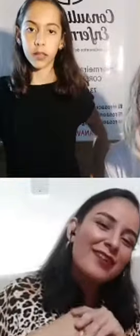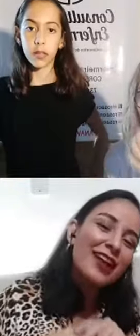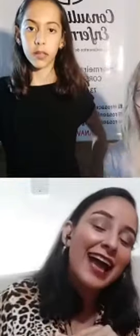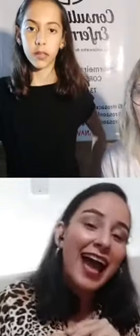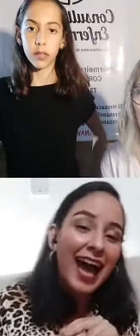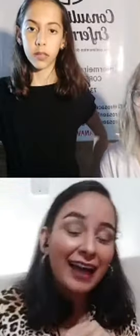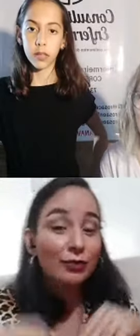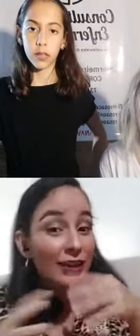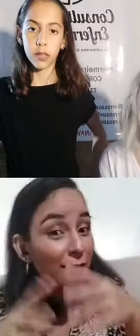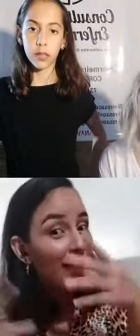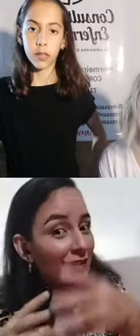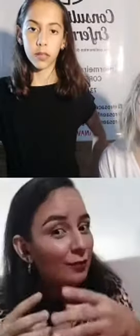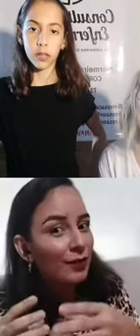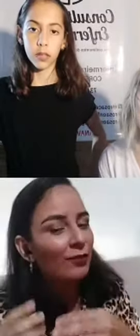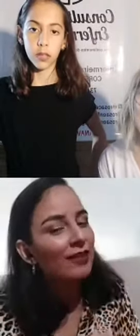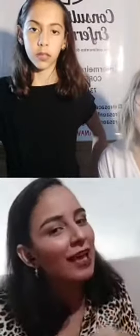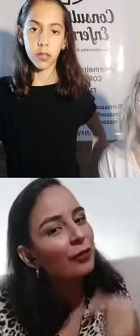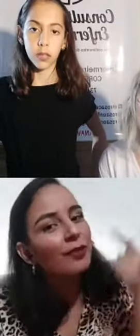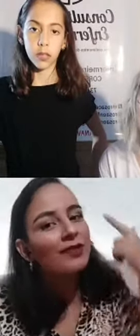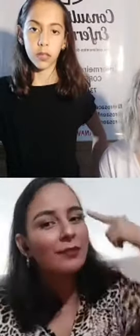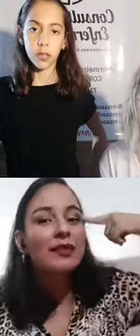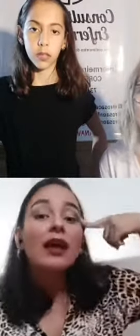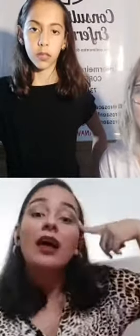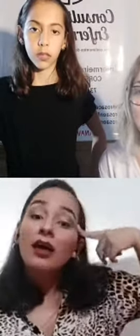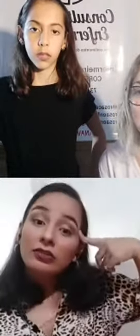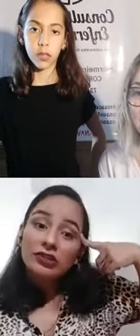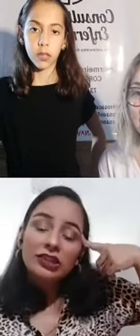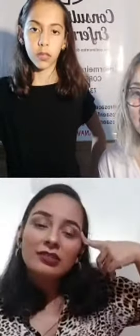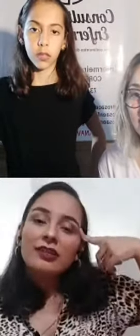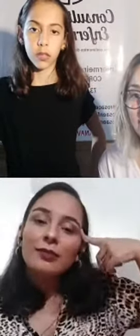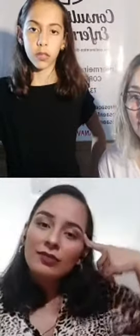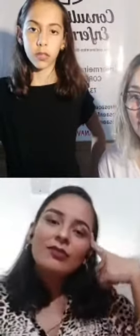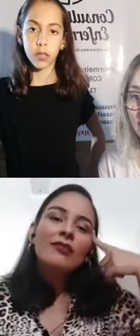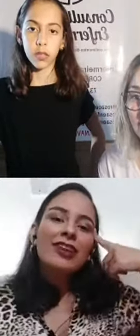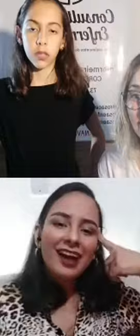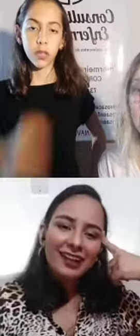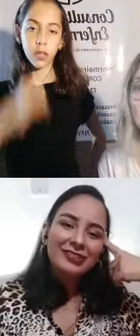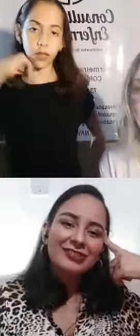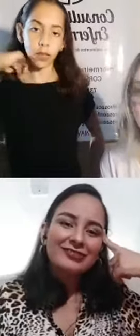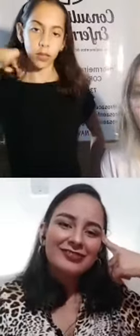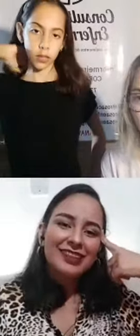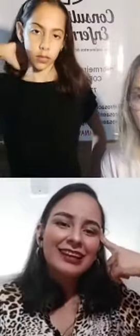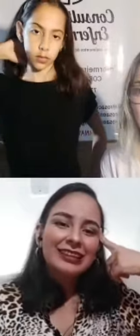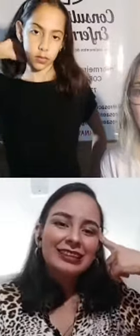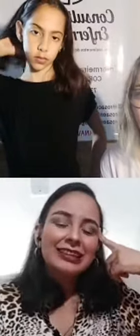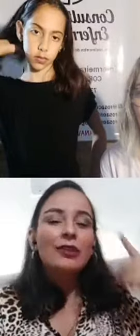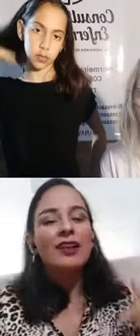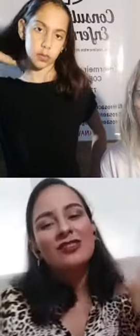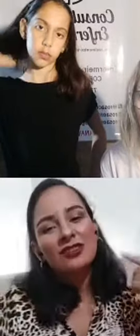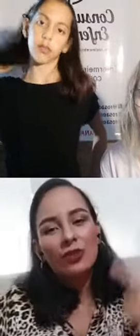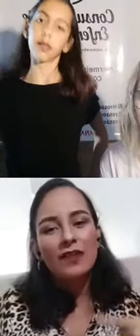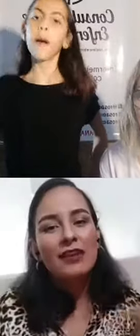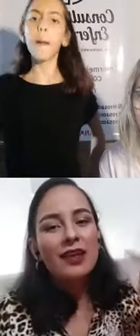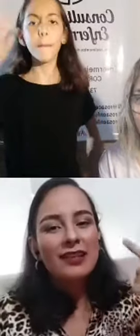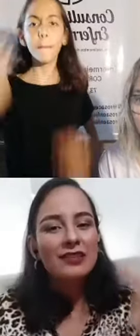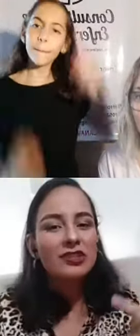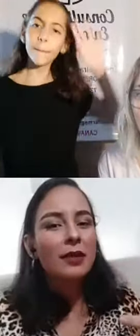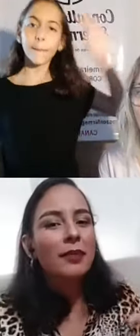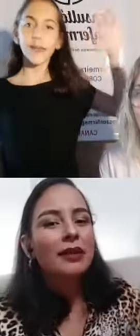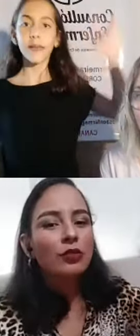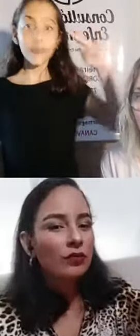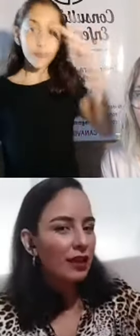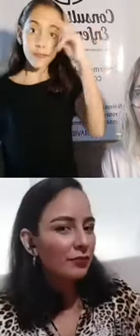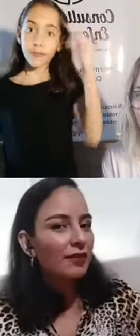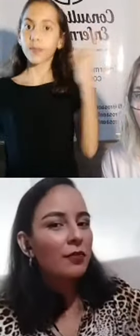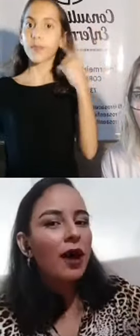você na rádio, e várias pessoas. Aí eu comecei a pensar, gente, as pessoas ouvem rádio. Né? Então, se a gente consegue fazer esse